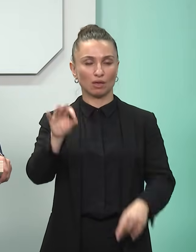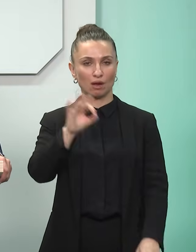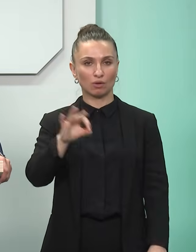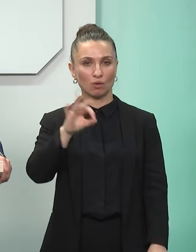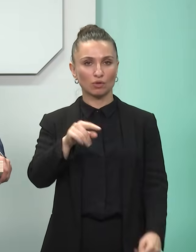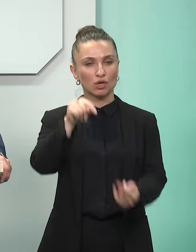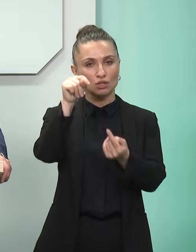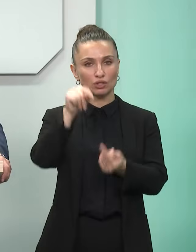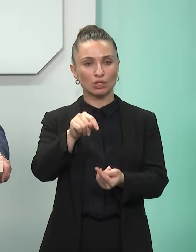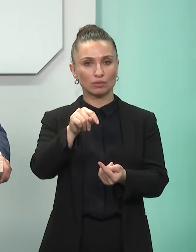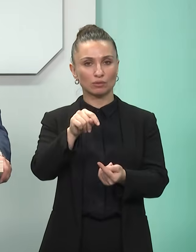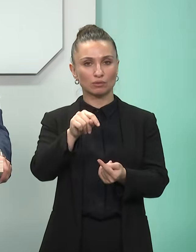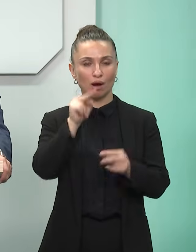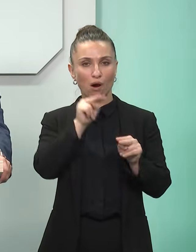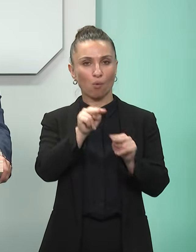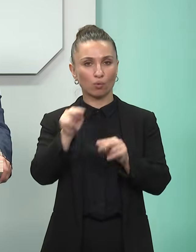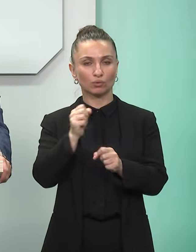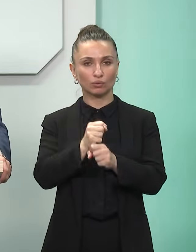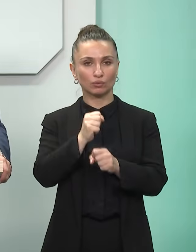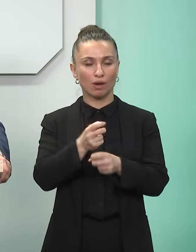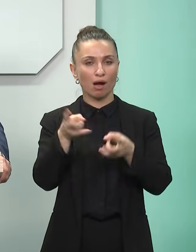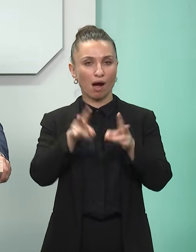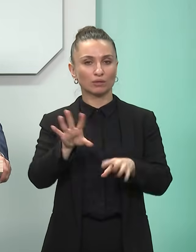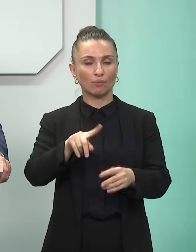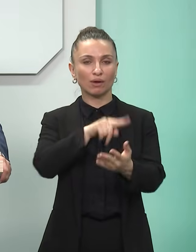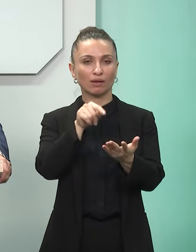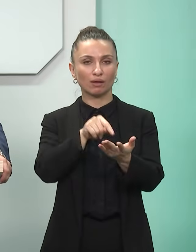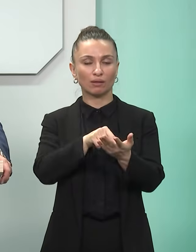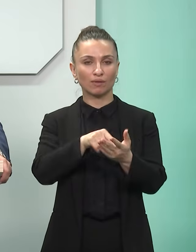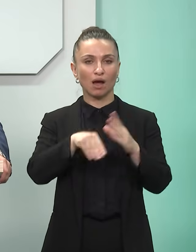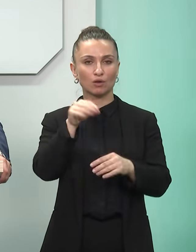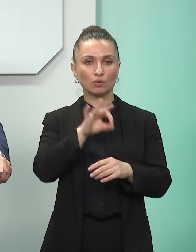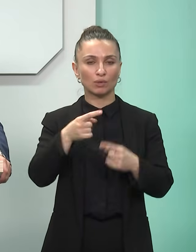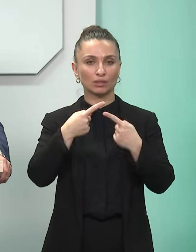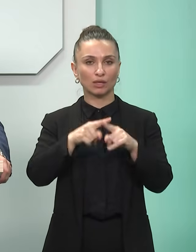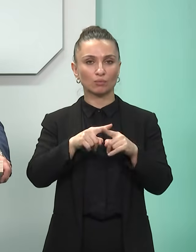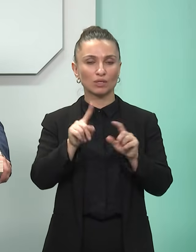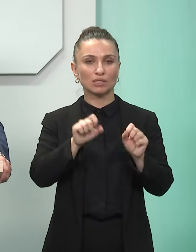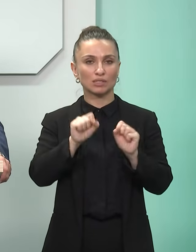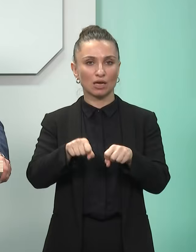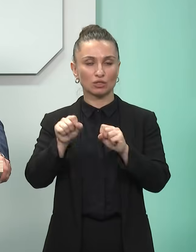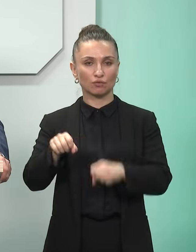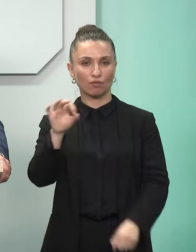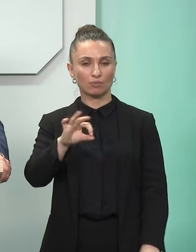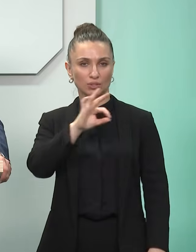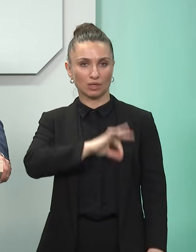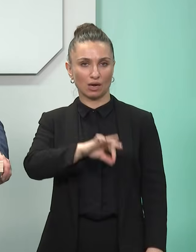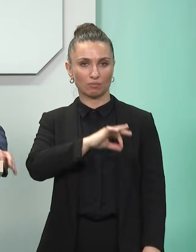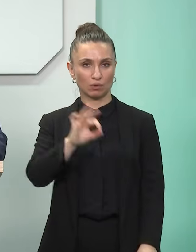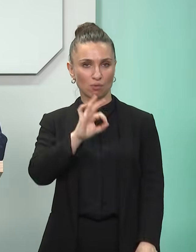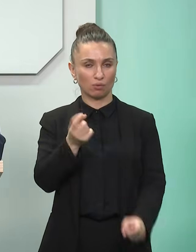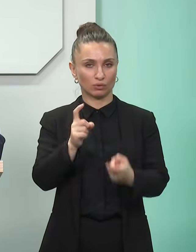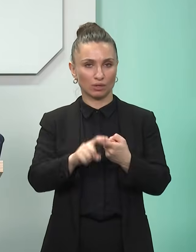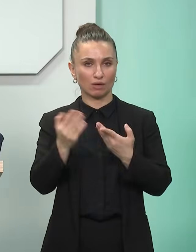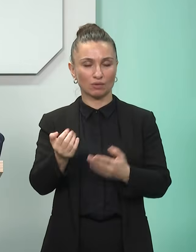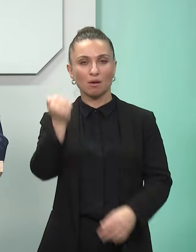ტექნოლოგიების შესაბამისობის აუდიტი და არ დატოვა კითხვები არჩევნებში ტექნოლოგიური საშუალებების გამოყენებასთან